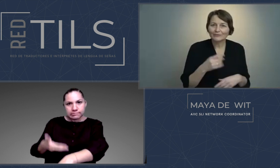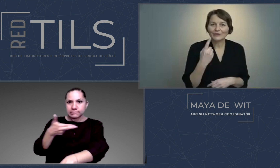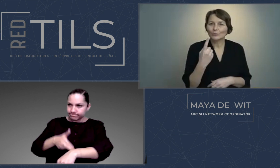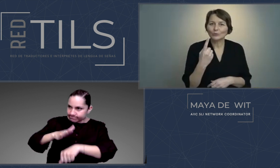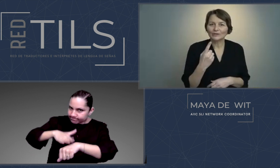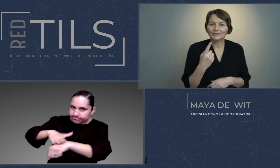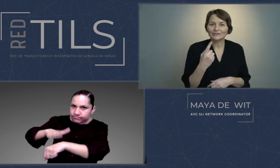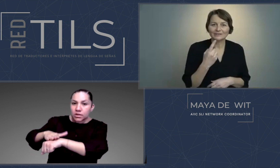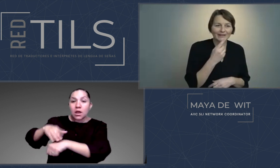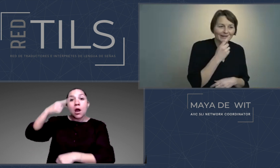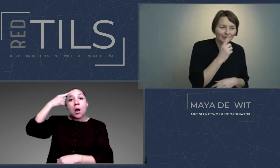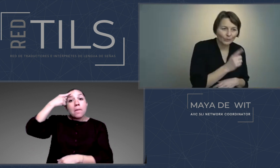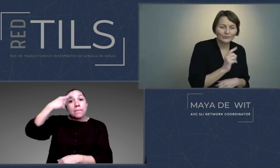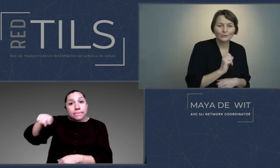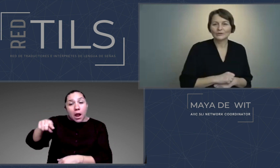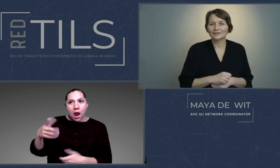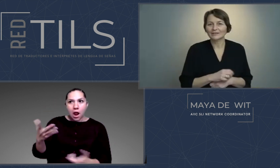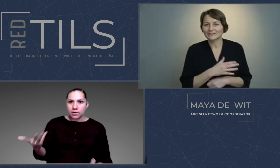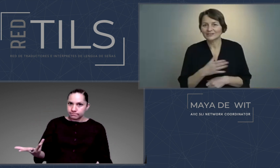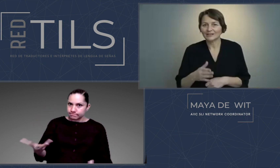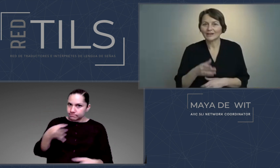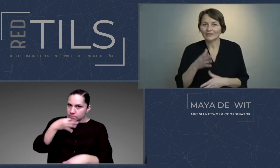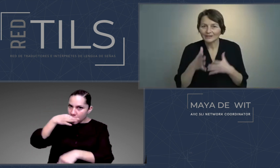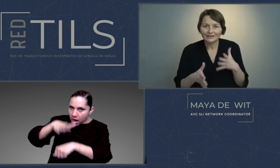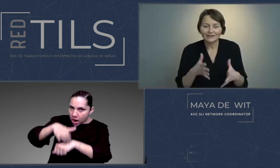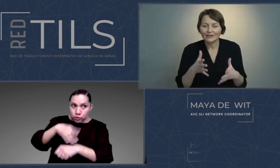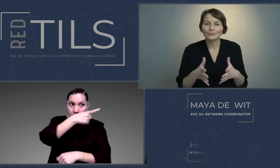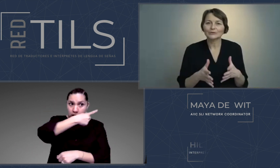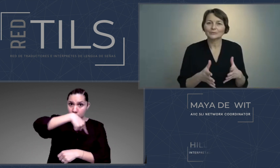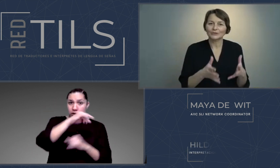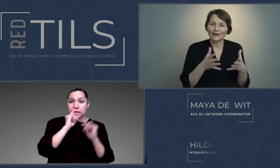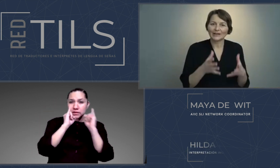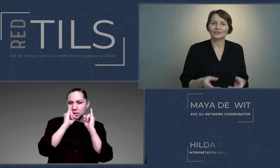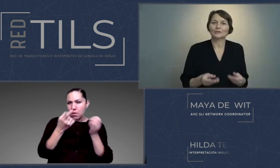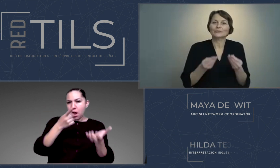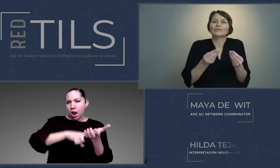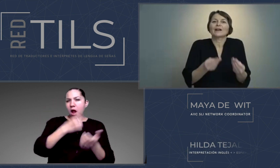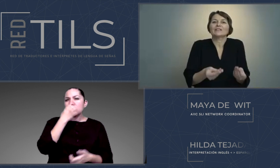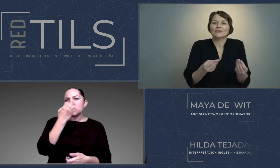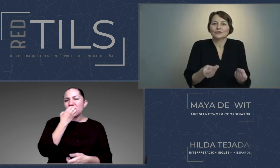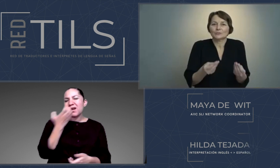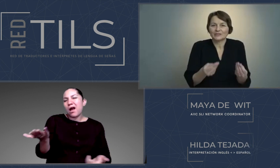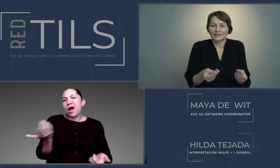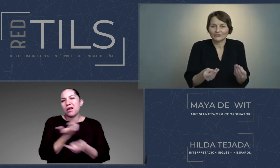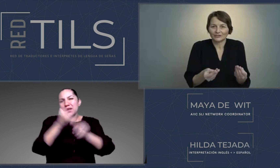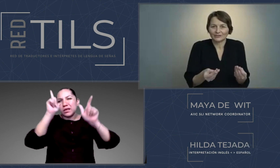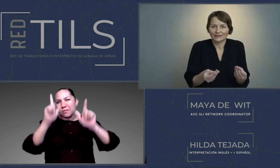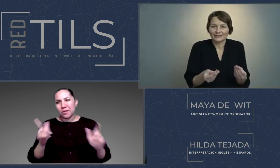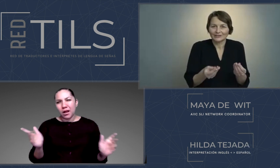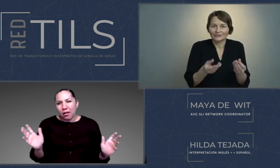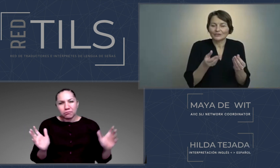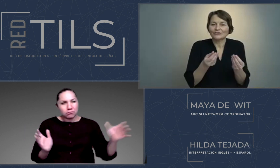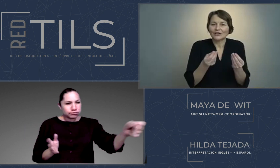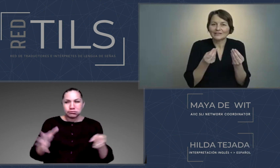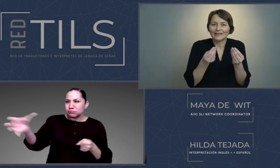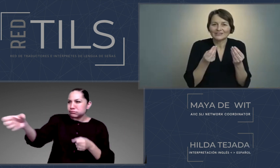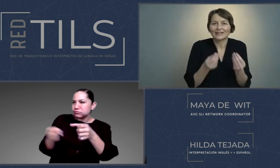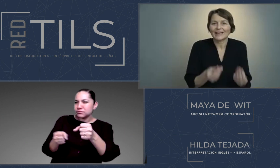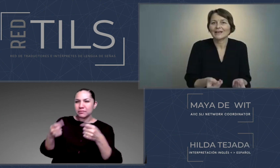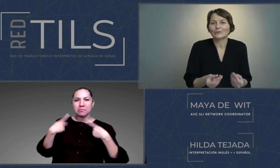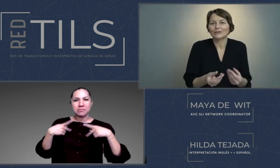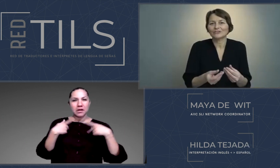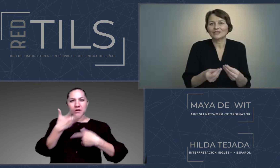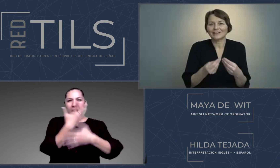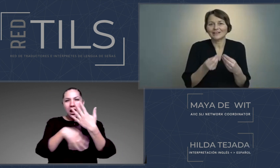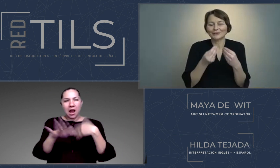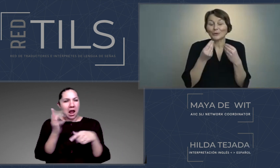profesionales y, o sea, que, que- que sea que no se haga una